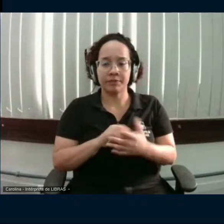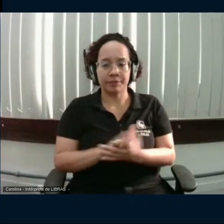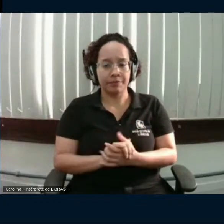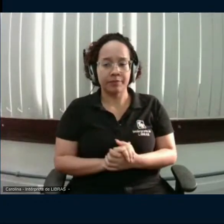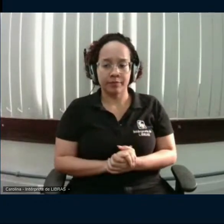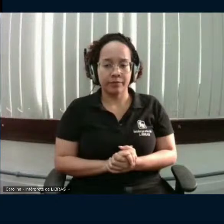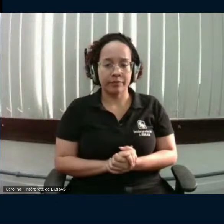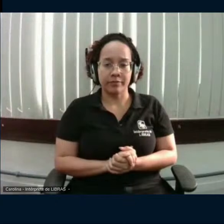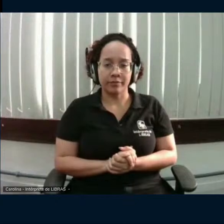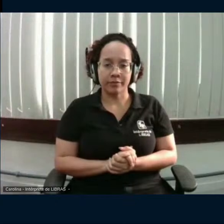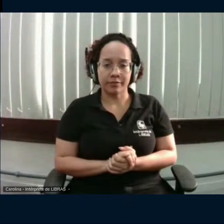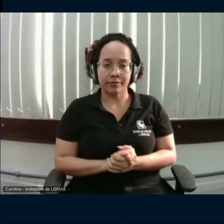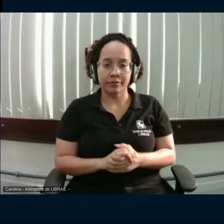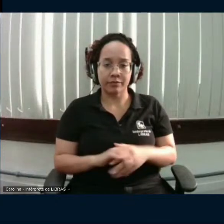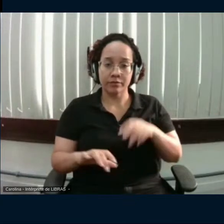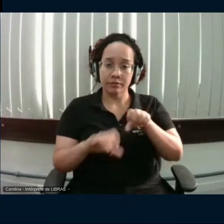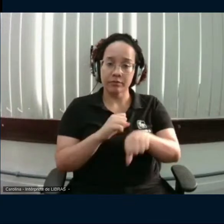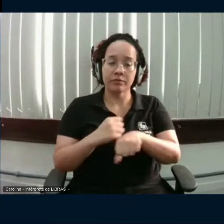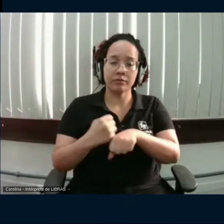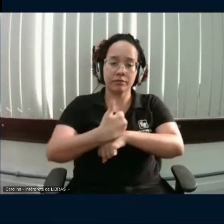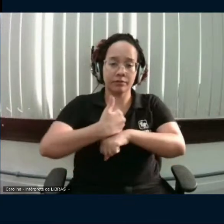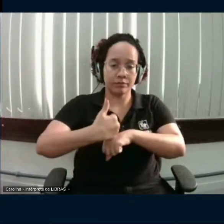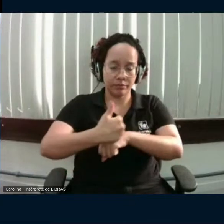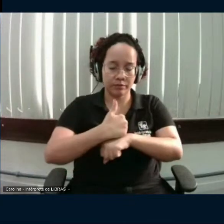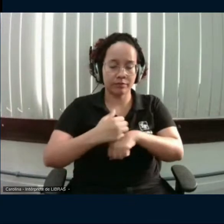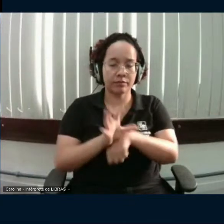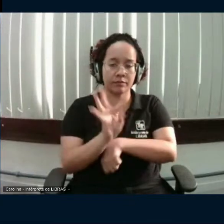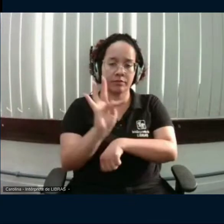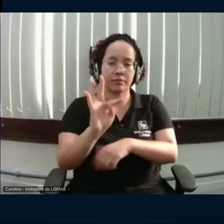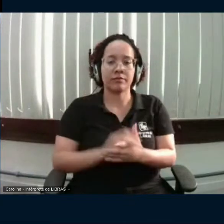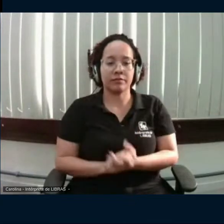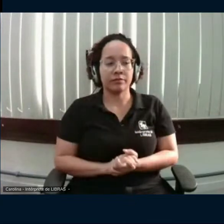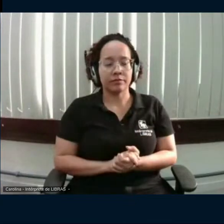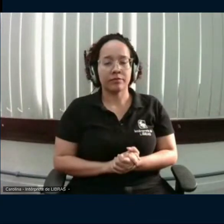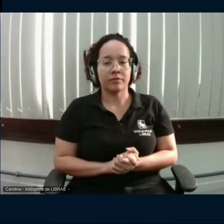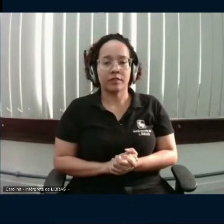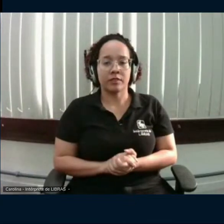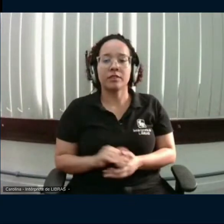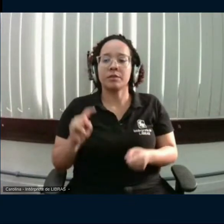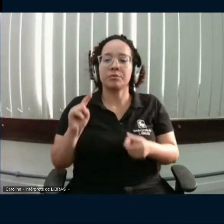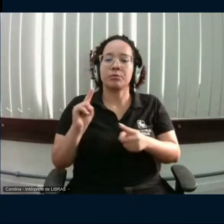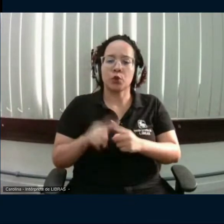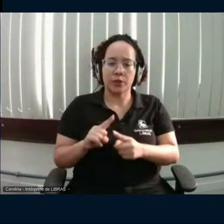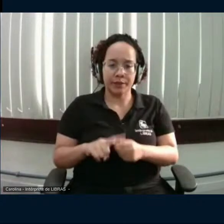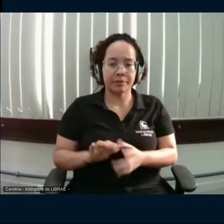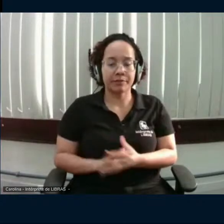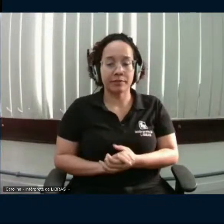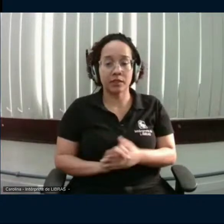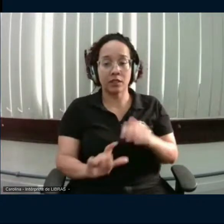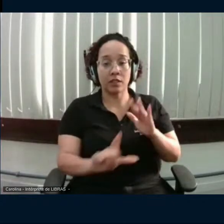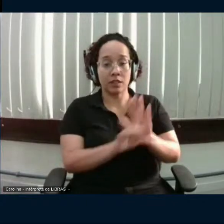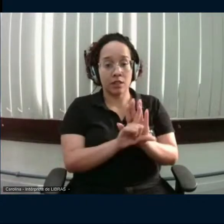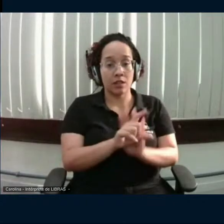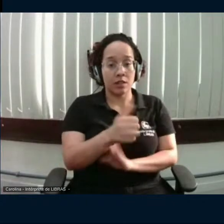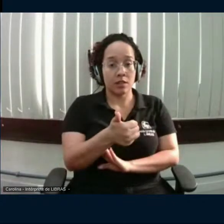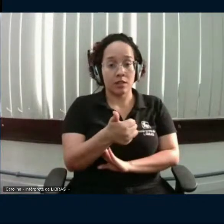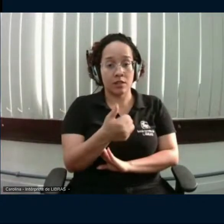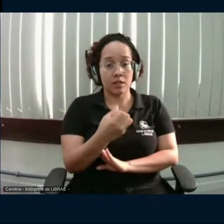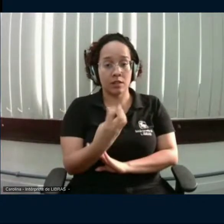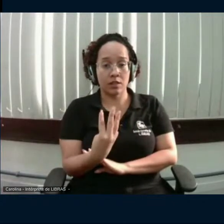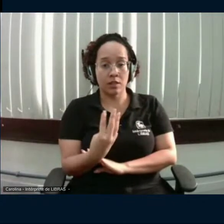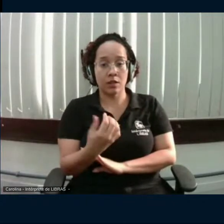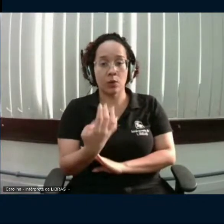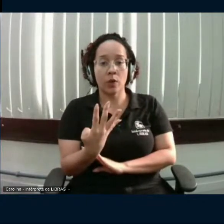da formação, inclusive da formação técnica e profissional. Porque a Lei 13.415 do Novo